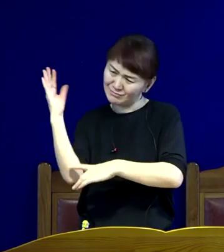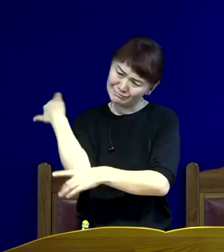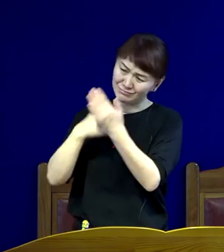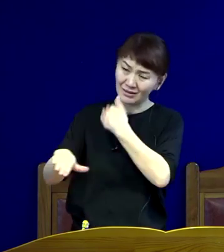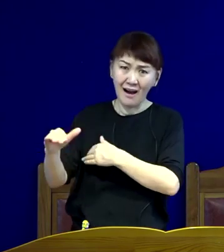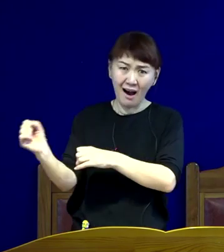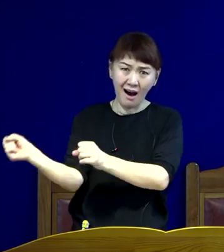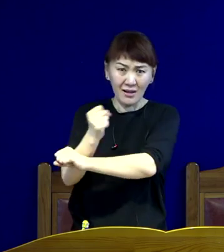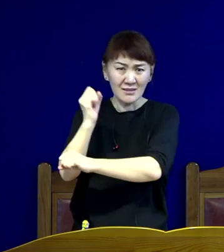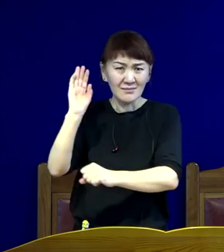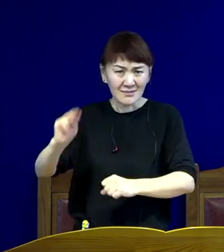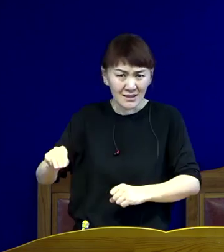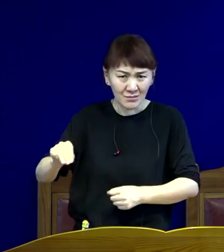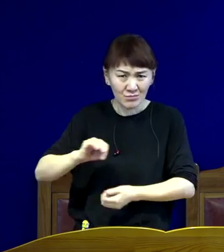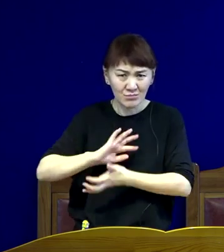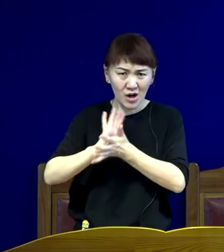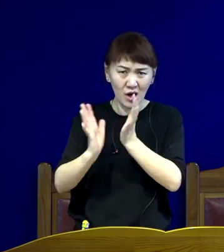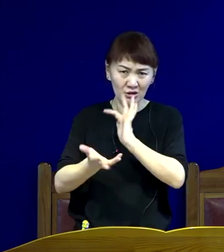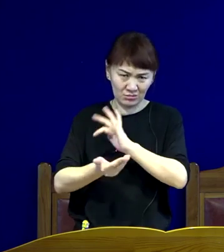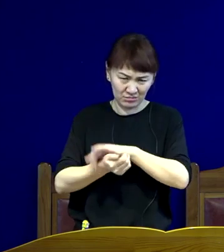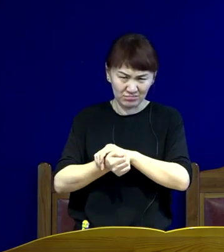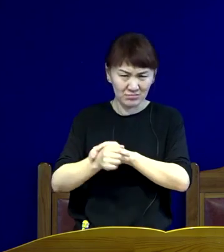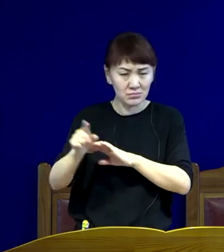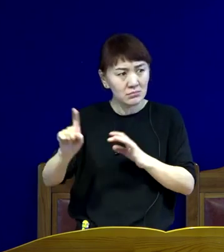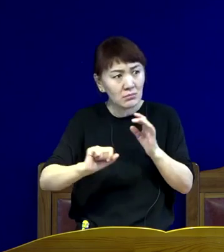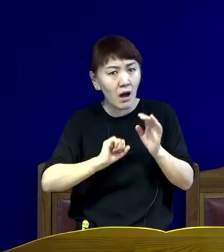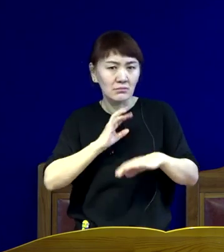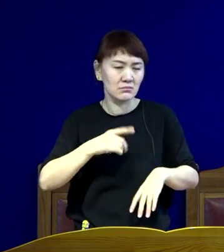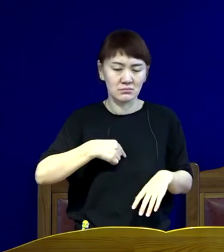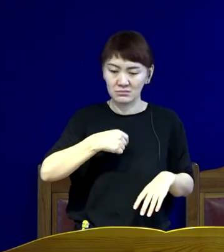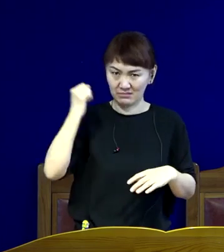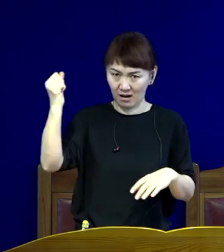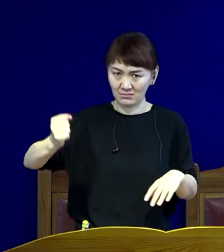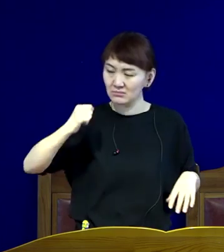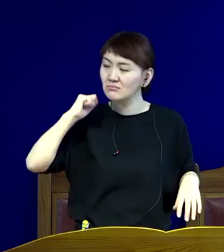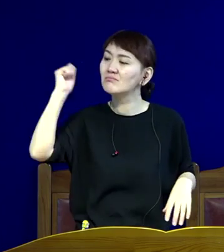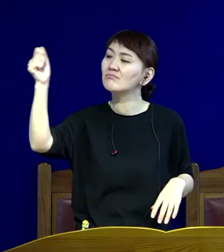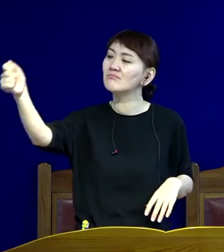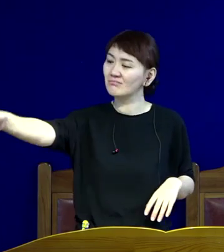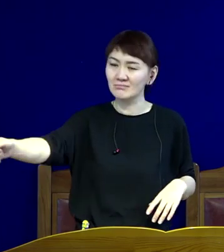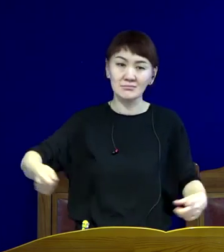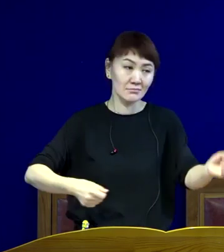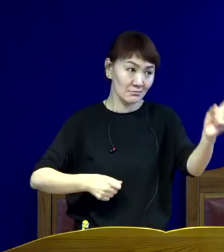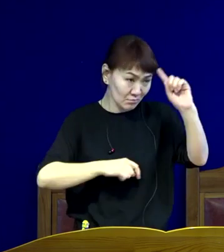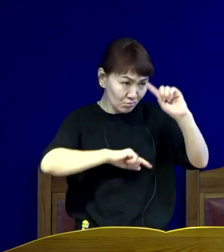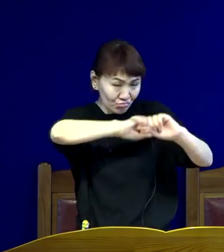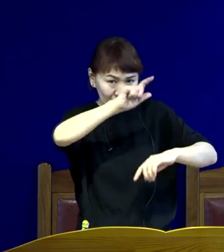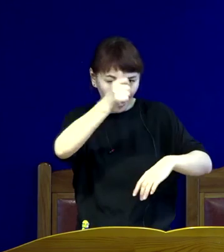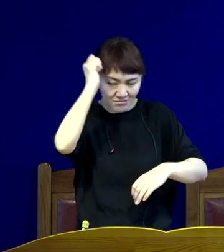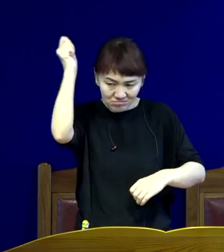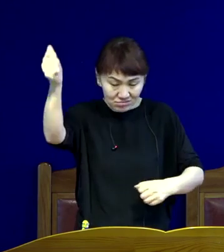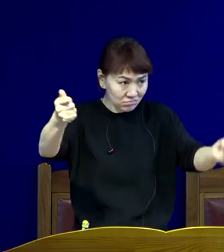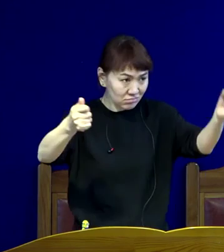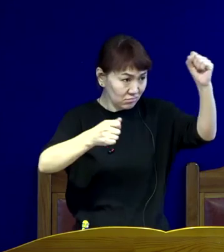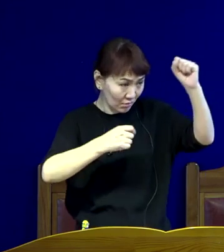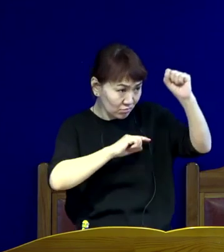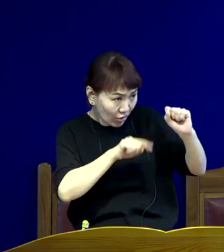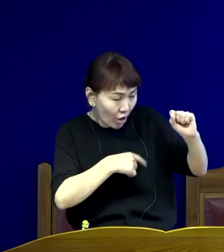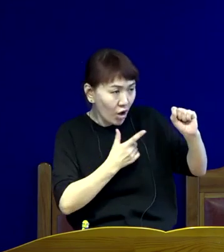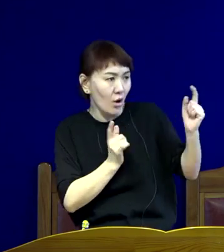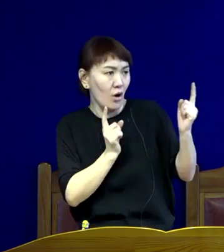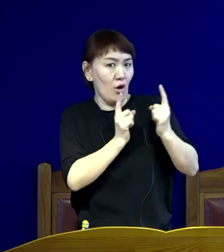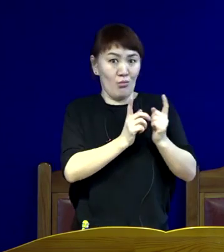тэр гартаа байсан таяга нүүрлүү нь харуулж өгсөн. Тэгэхээр эхнэр нөхөр хоёр ч гэсэн би биенийг